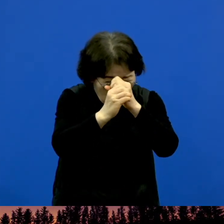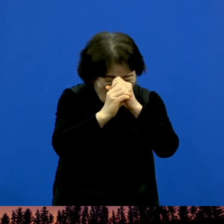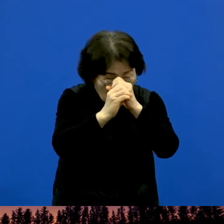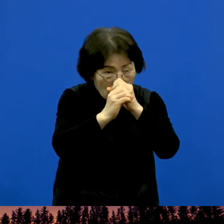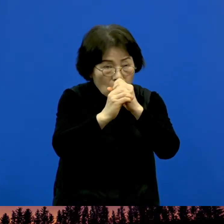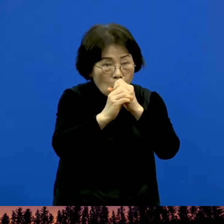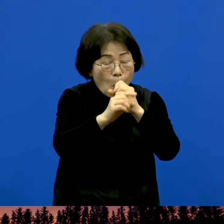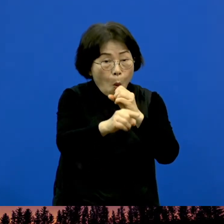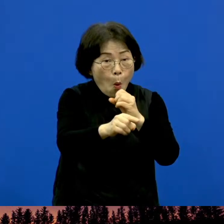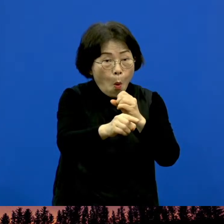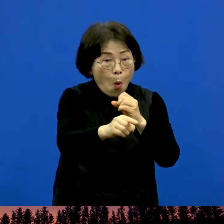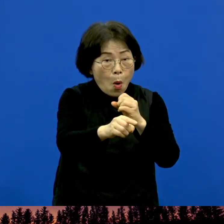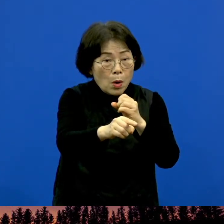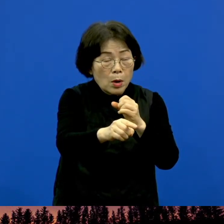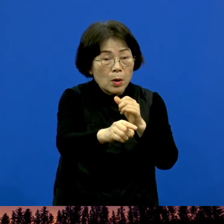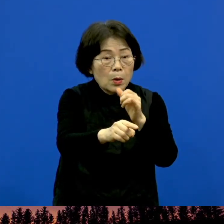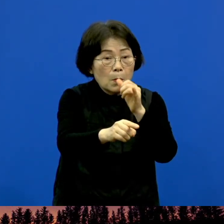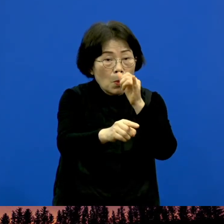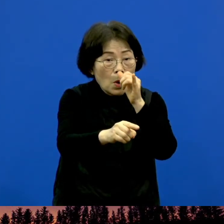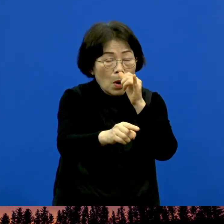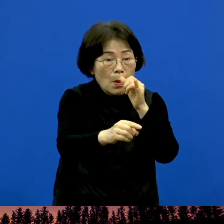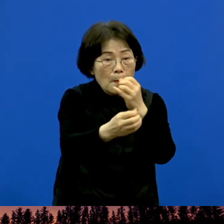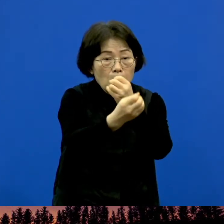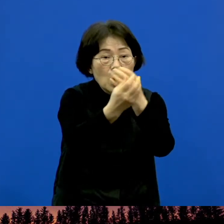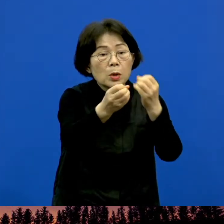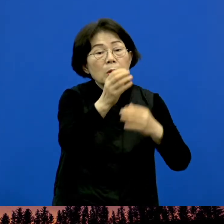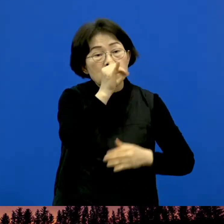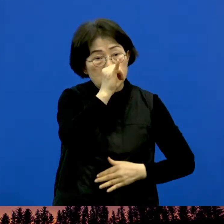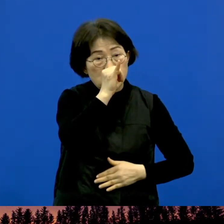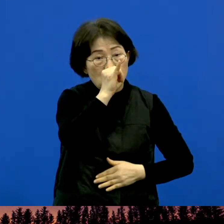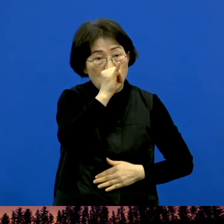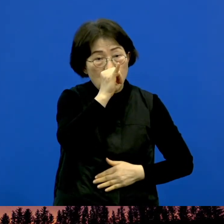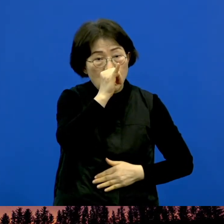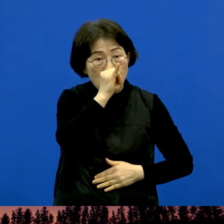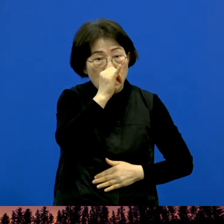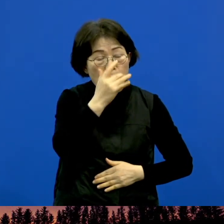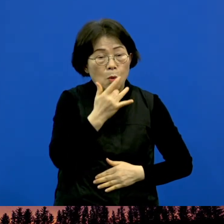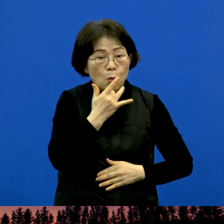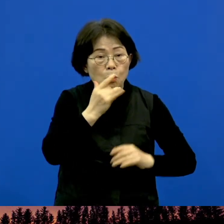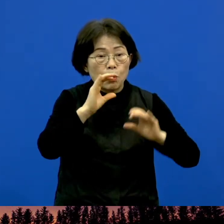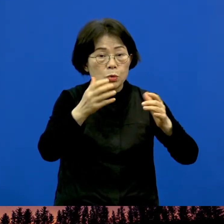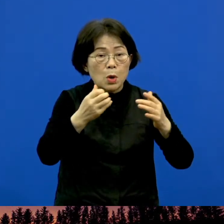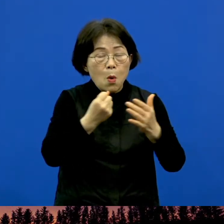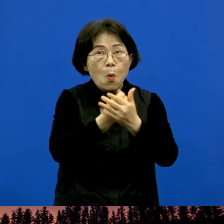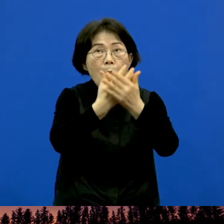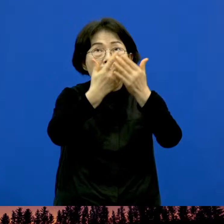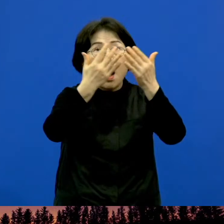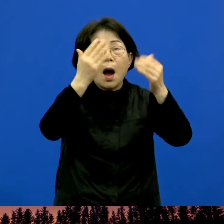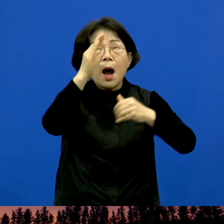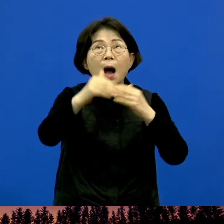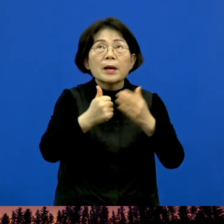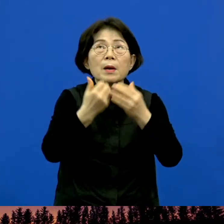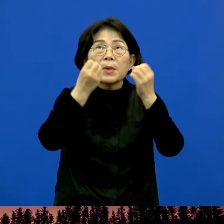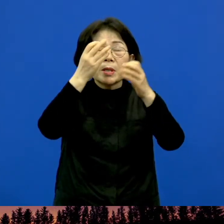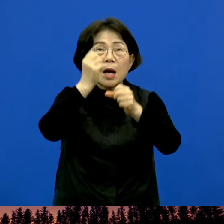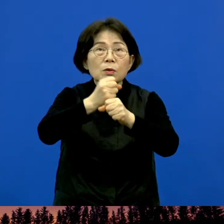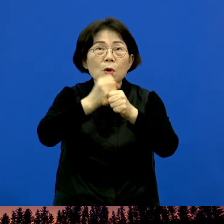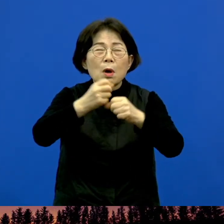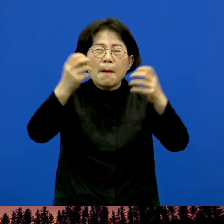비춰보니까 어마어마한 행성들이 있는 거예요. 그 우주가 꽉 하나님의 창조로 꽉 차 있는